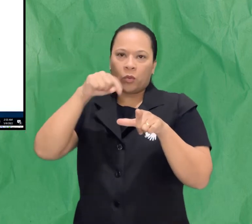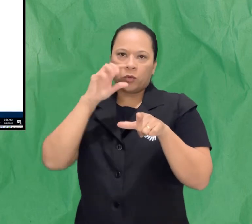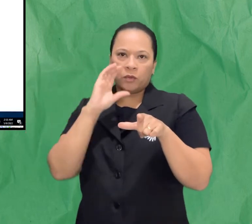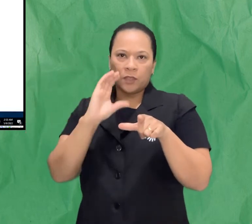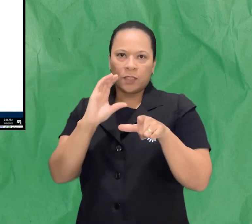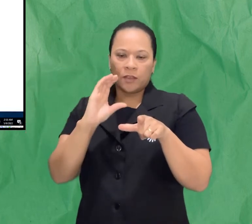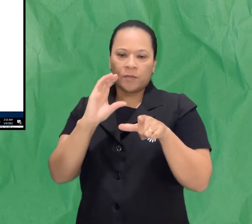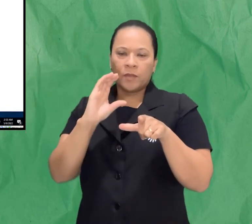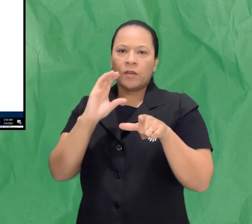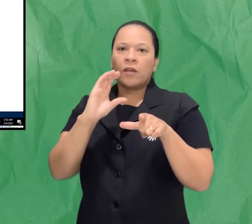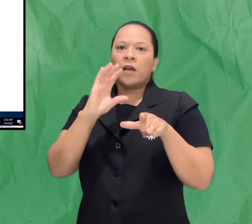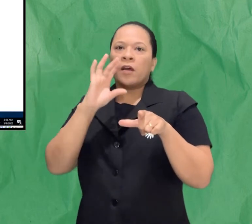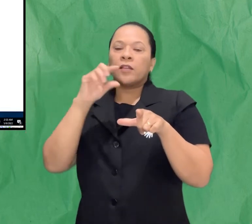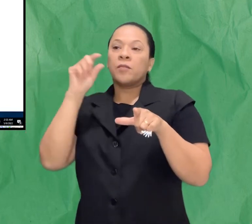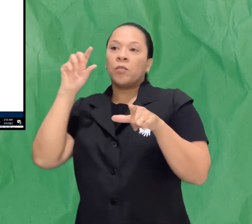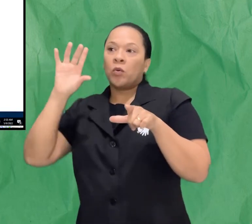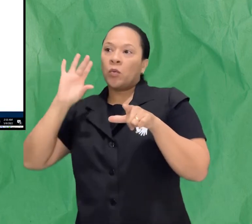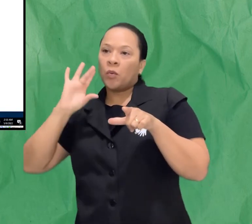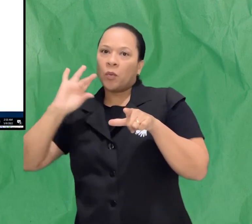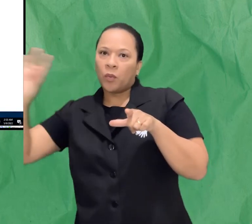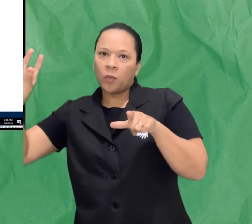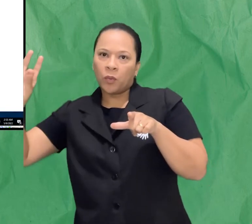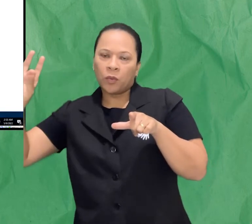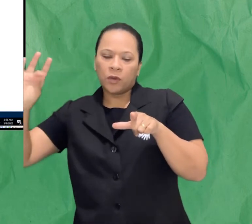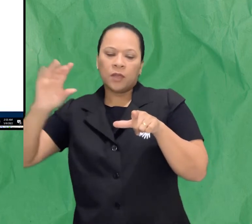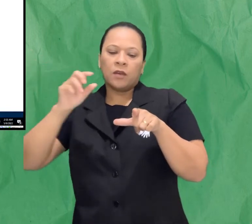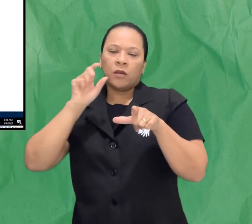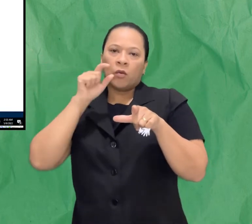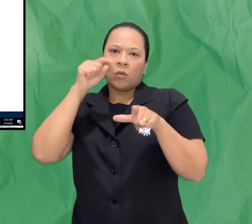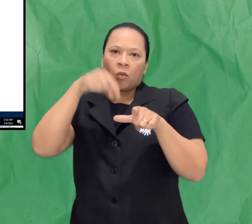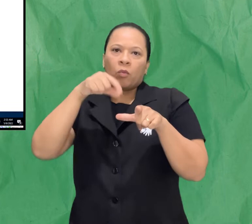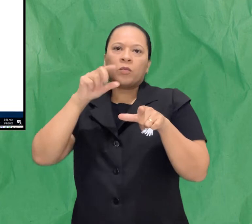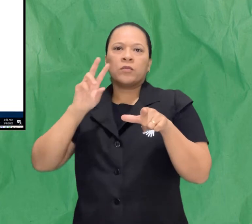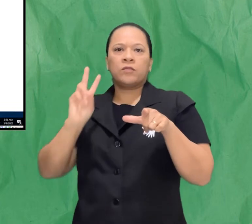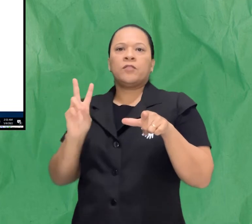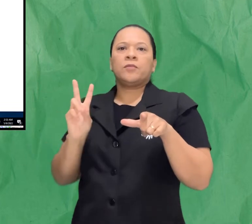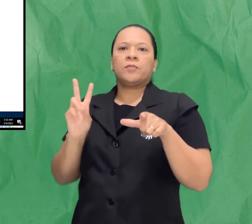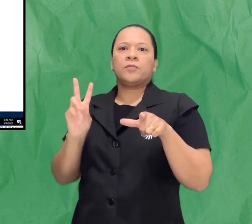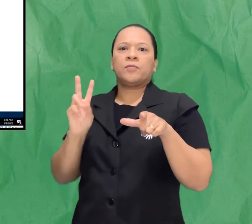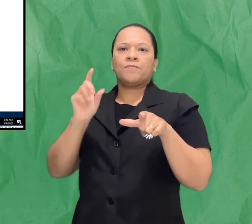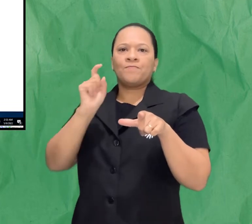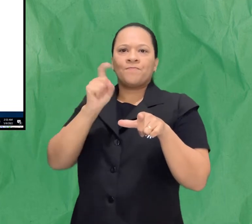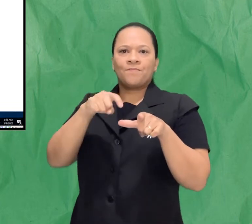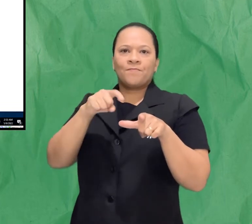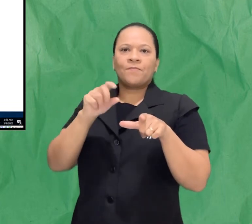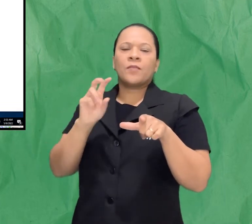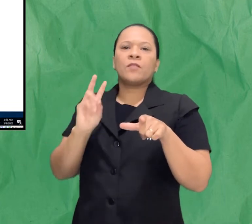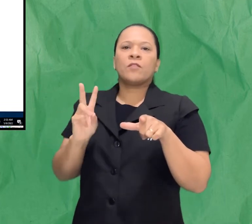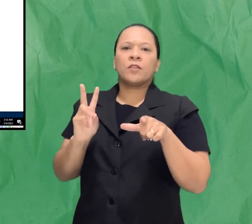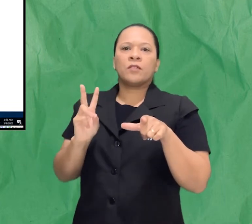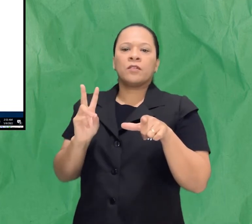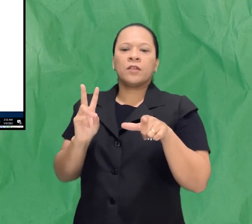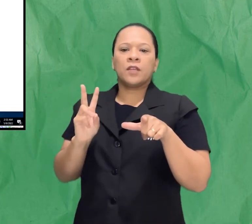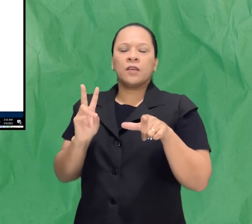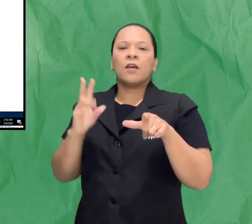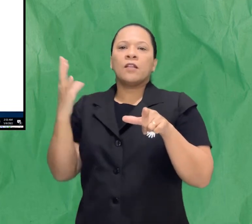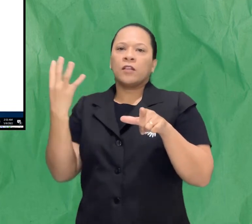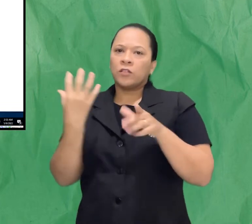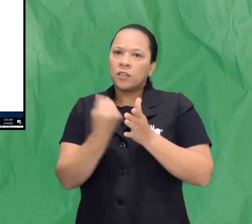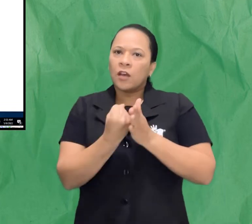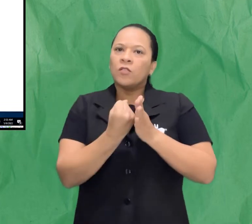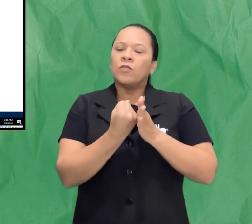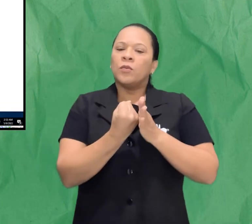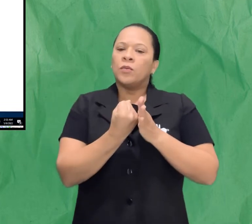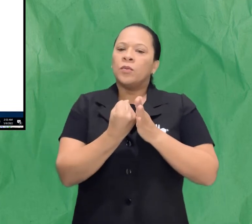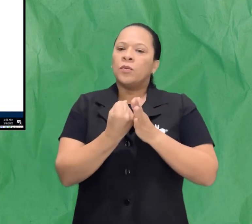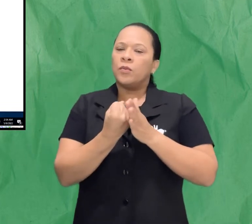Ctrl V para colar. Colei. Vou colar de novo. Ctrl V. Pronto. Aí eu tenho um atalho de salvar.